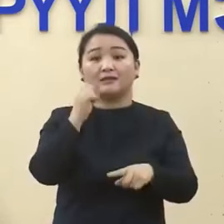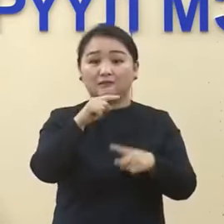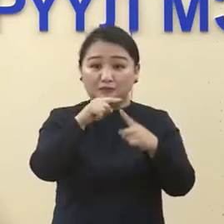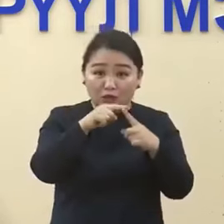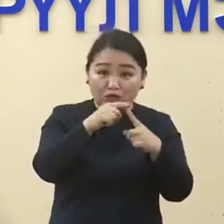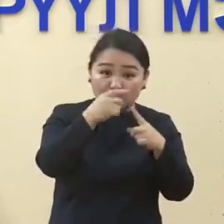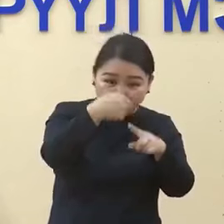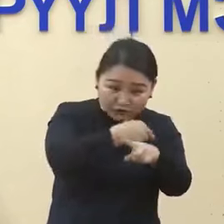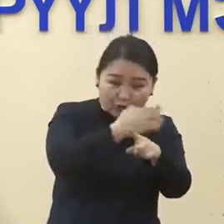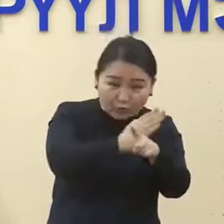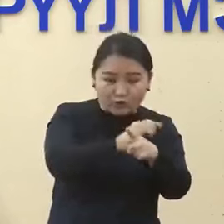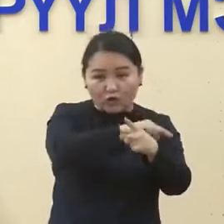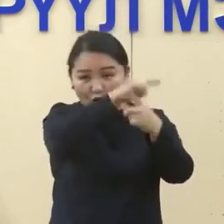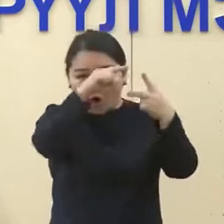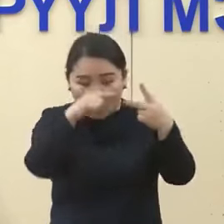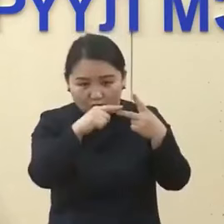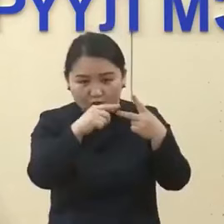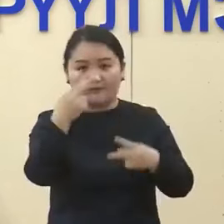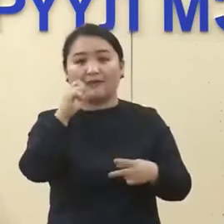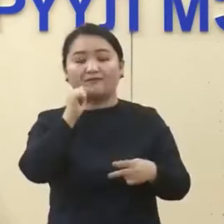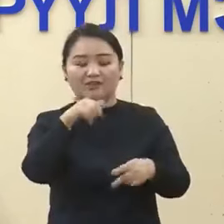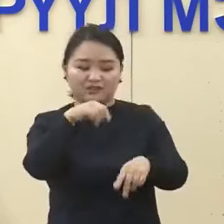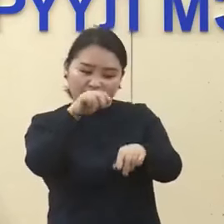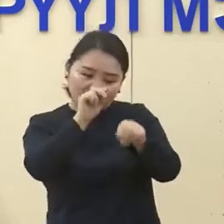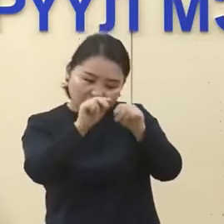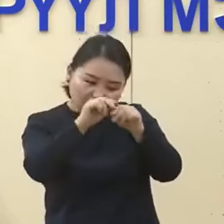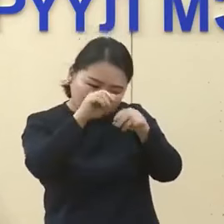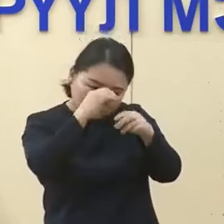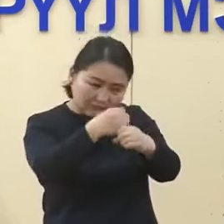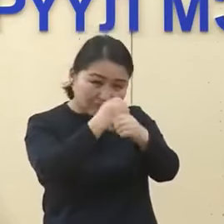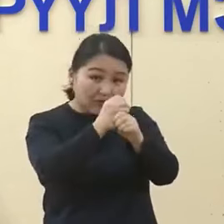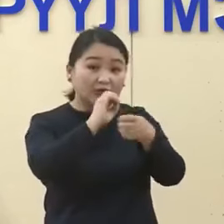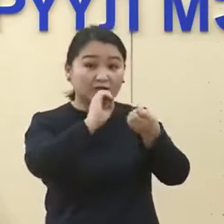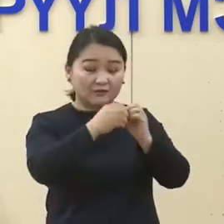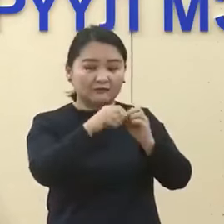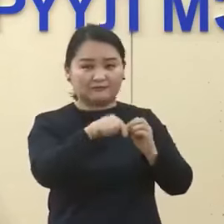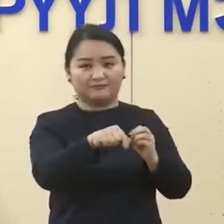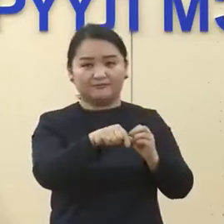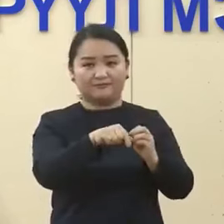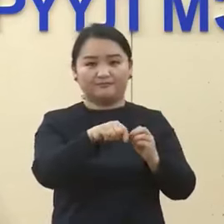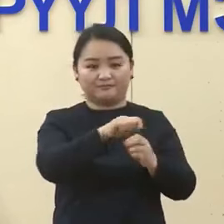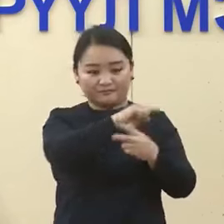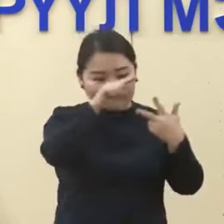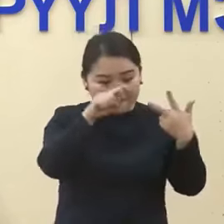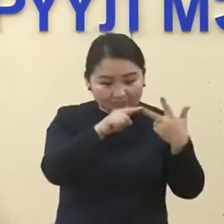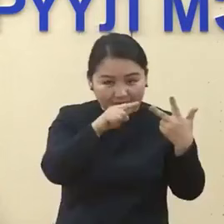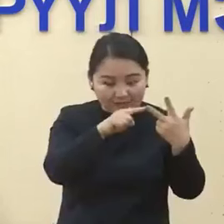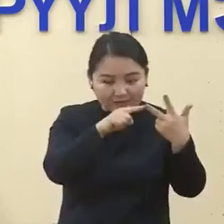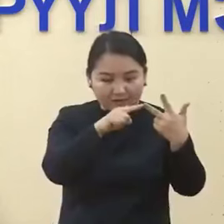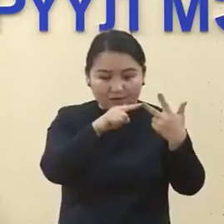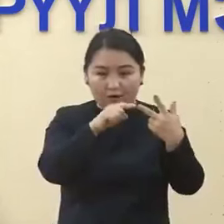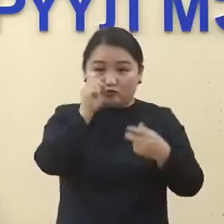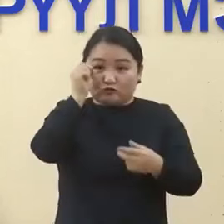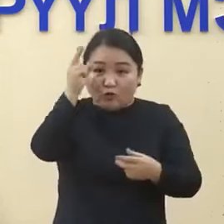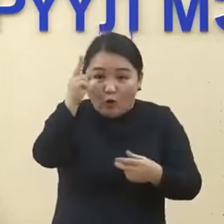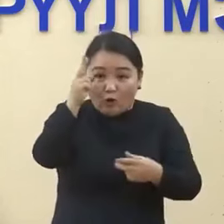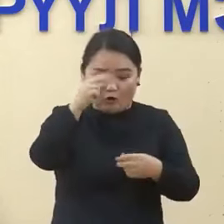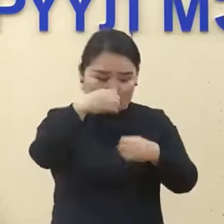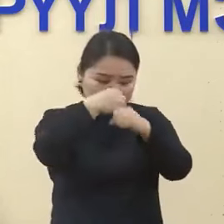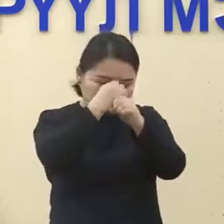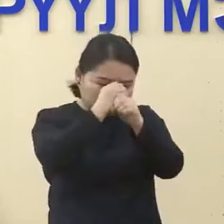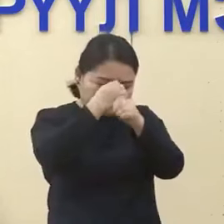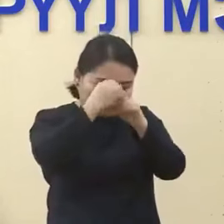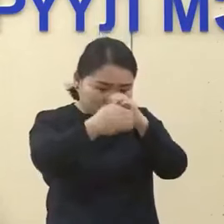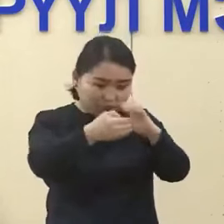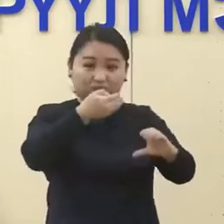нар хурдвчилсан онцлоор буюу rapid test-ийг хэрэгжилж байна. Энэ нь бол бас цусанд үздэг хурдан түргэн